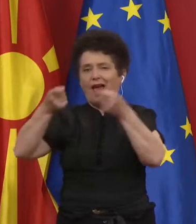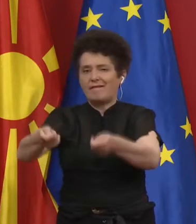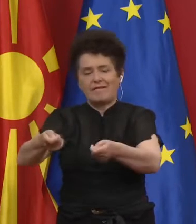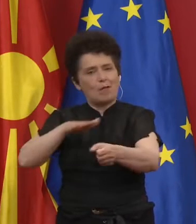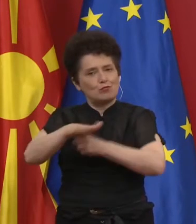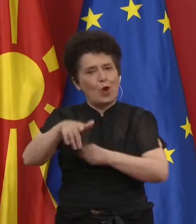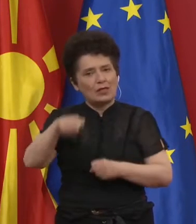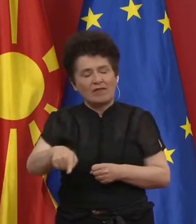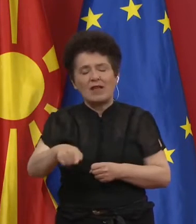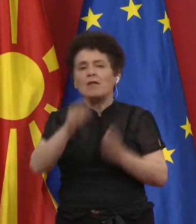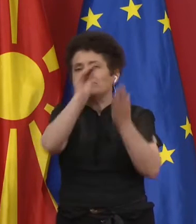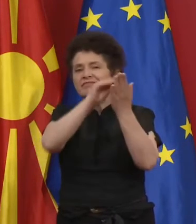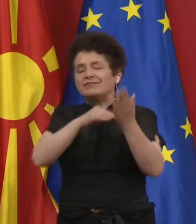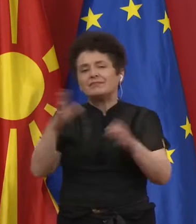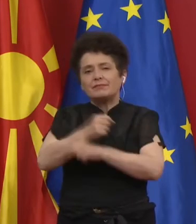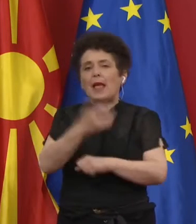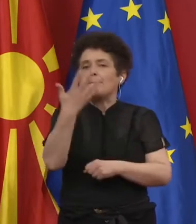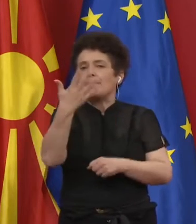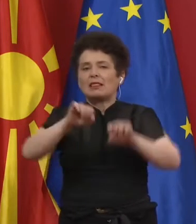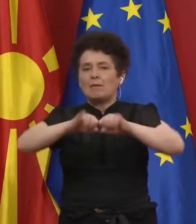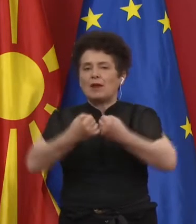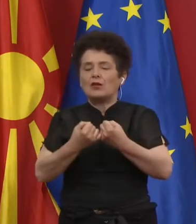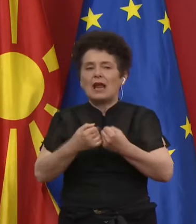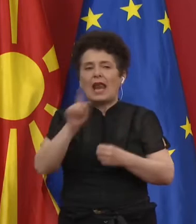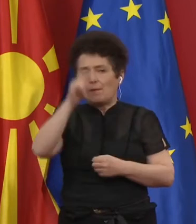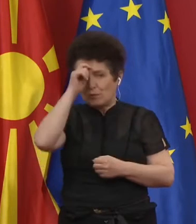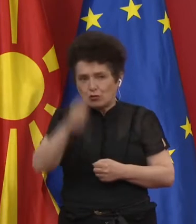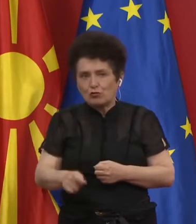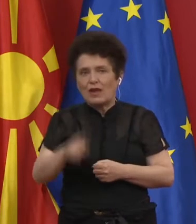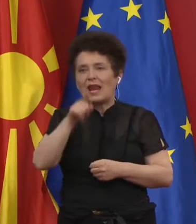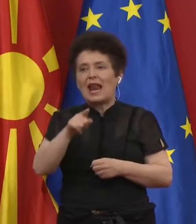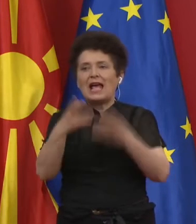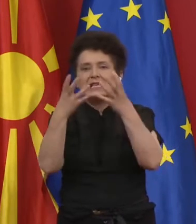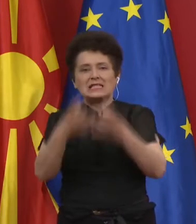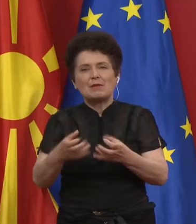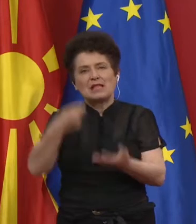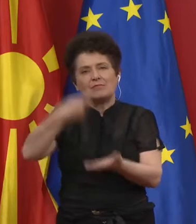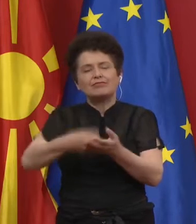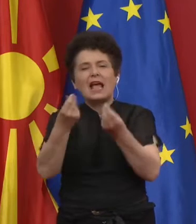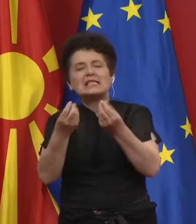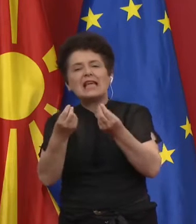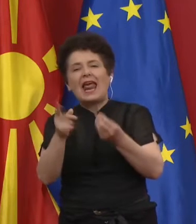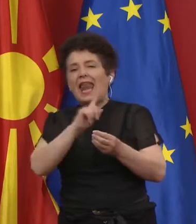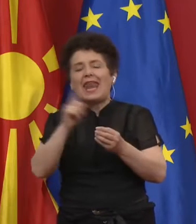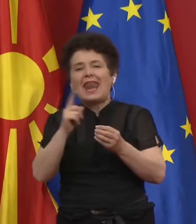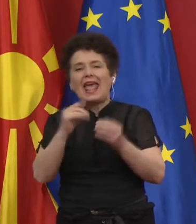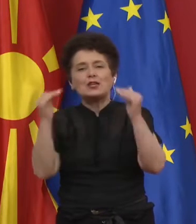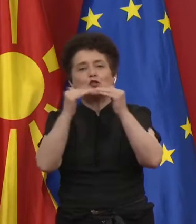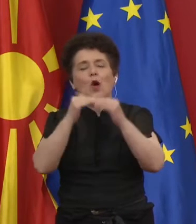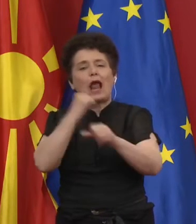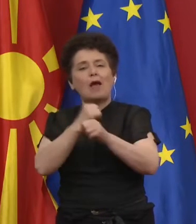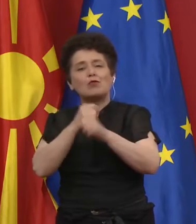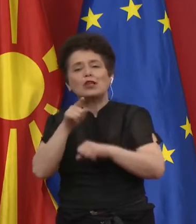се евидентирани и 5 прекршока за непочитување на замрзнатите цени или несоработка при